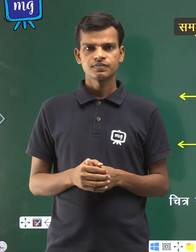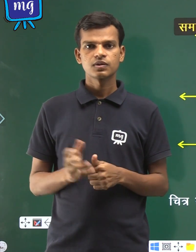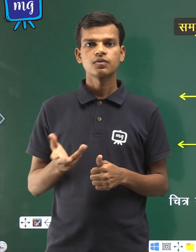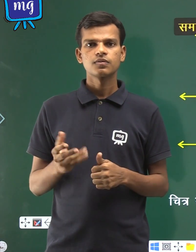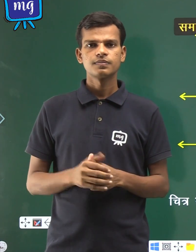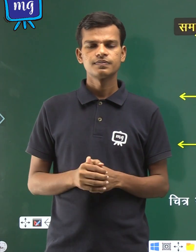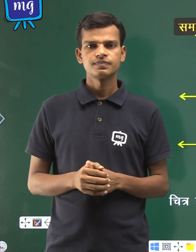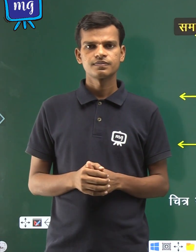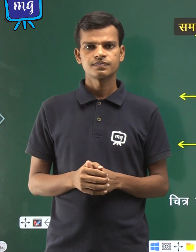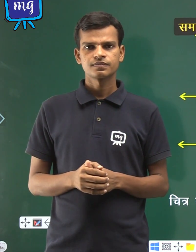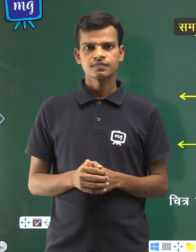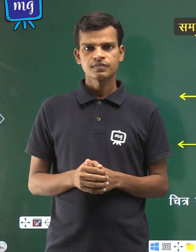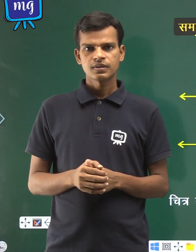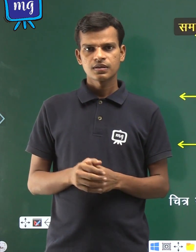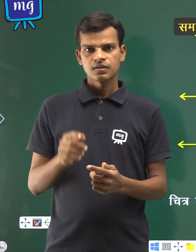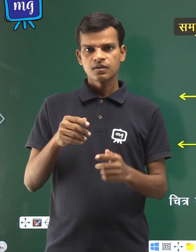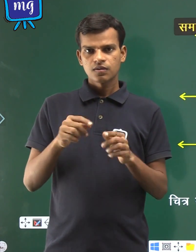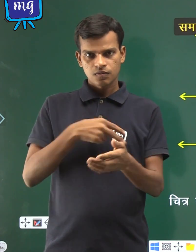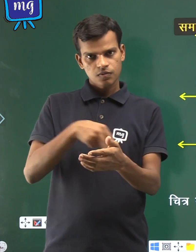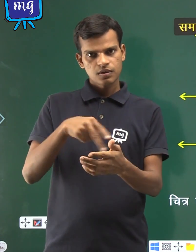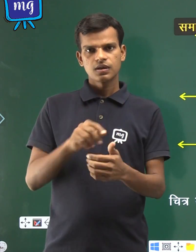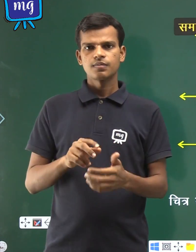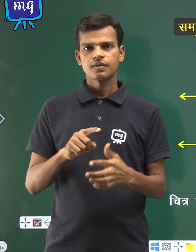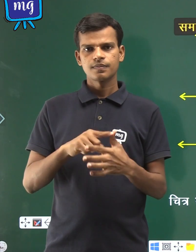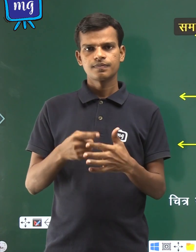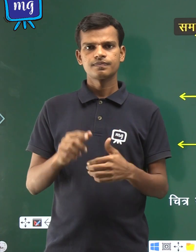क्यों? शीर्ष समूह कौन है।